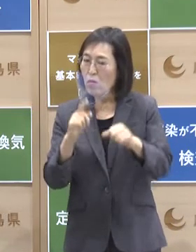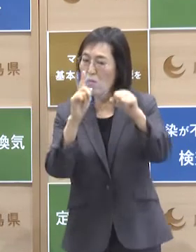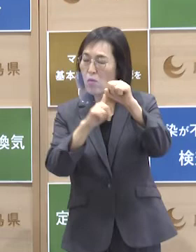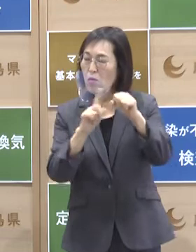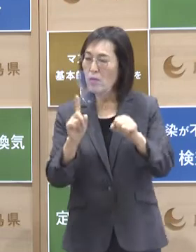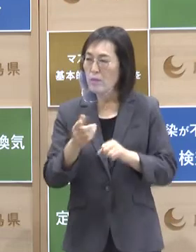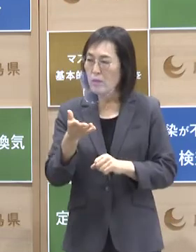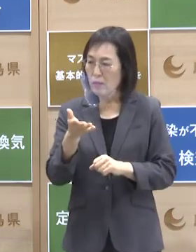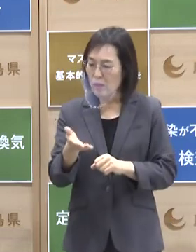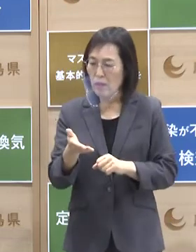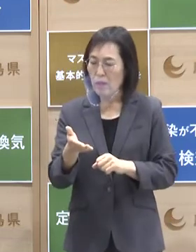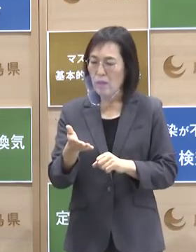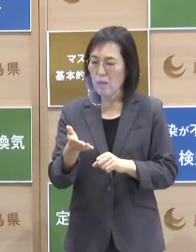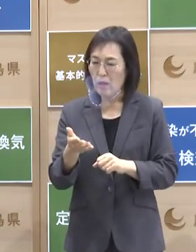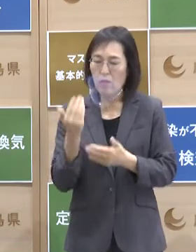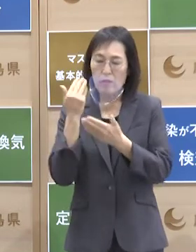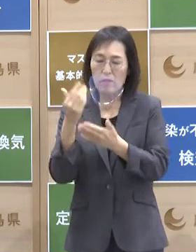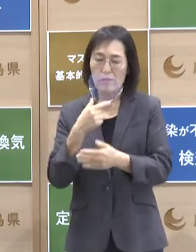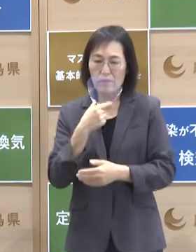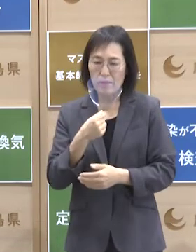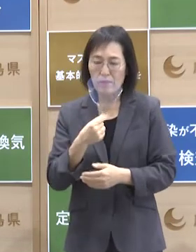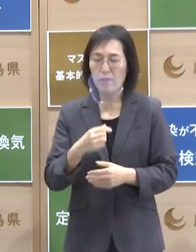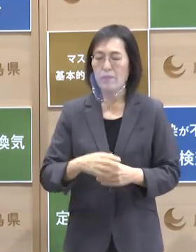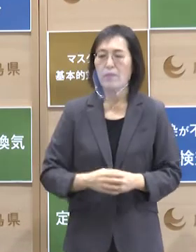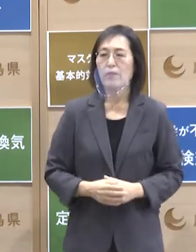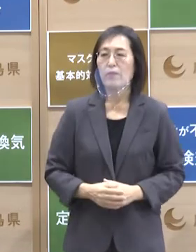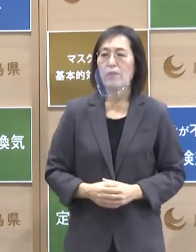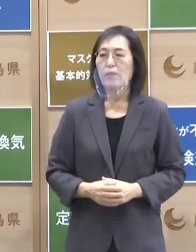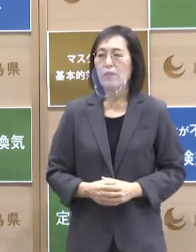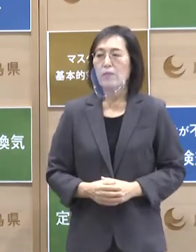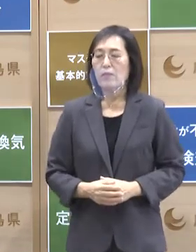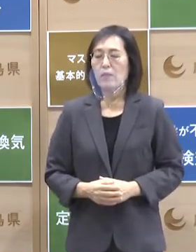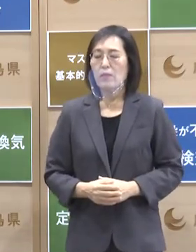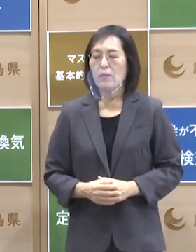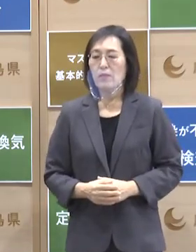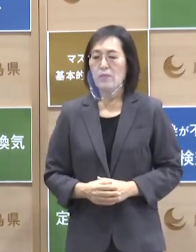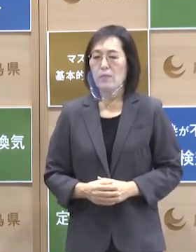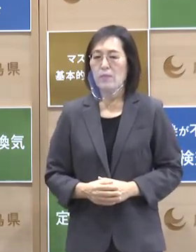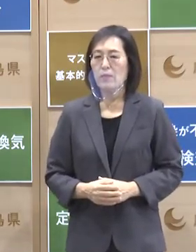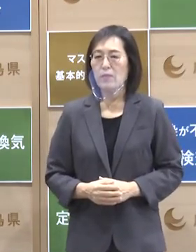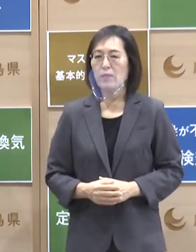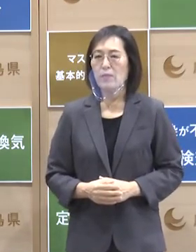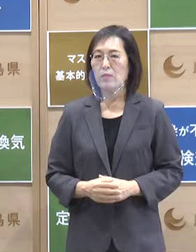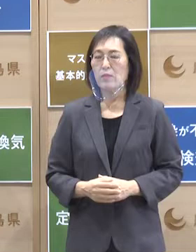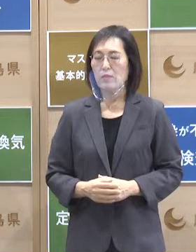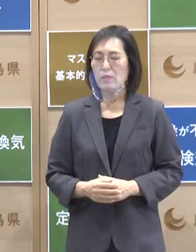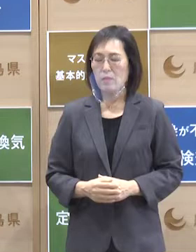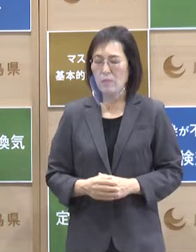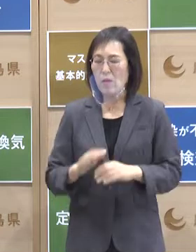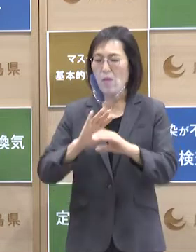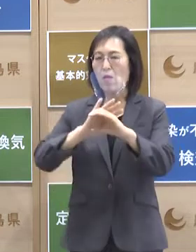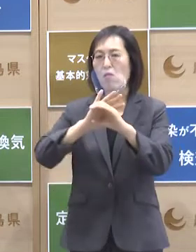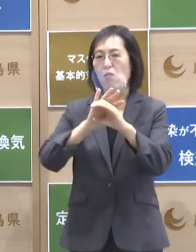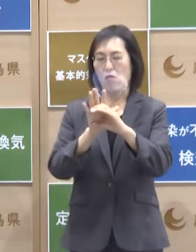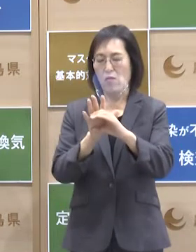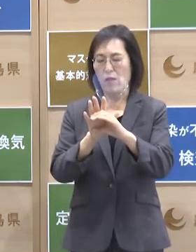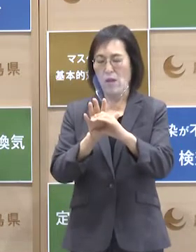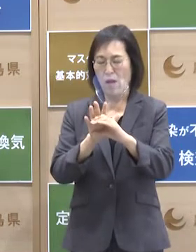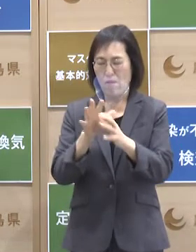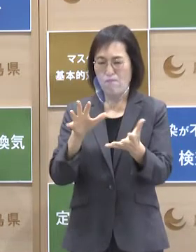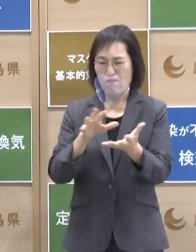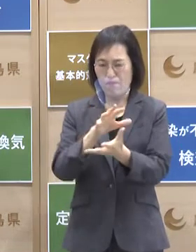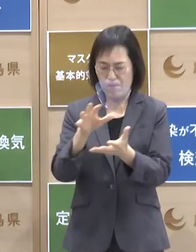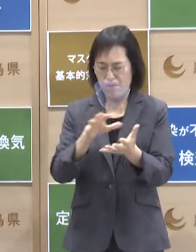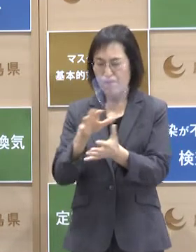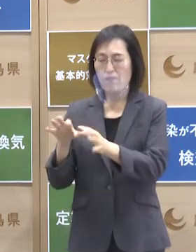についてちょっと、伺えればと思います。 はい、このコロナの中でです